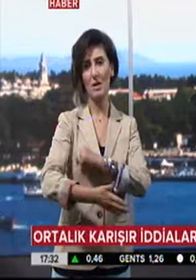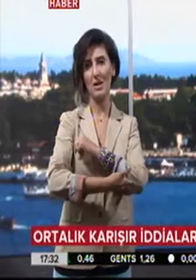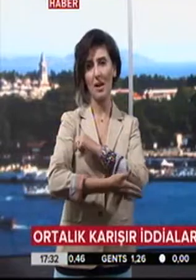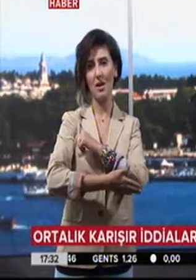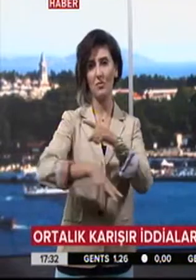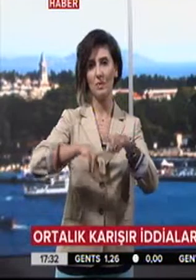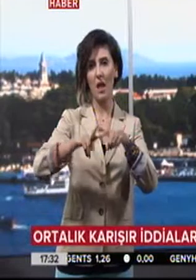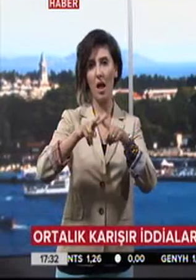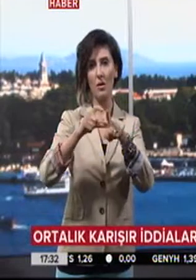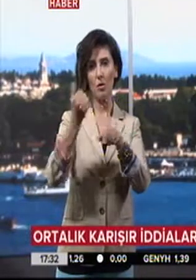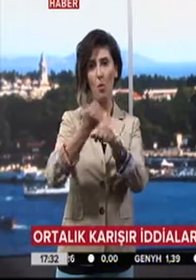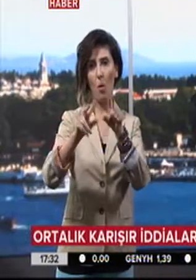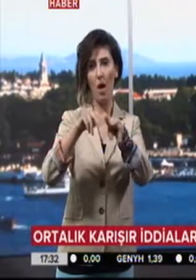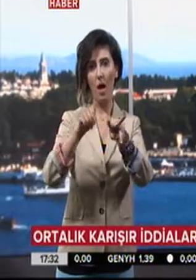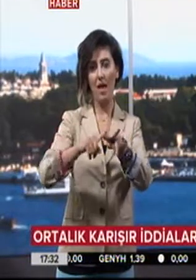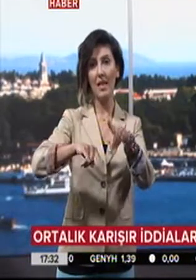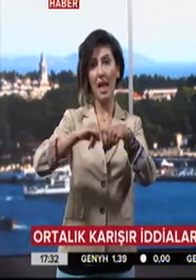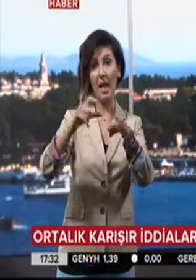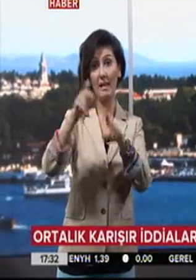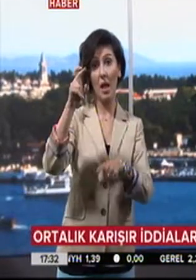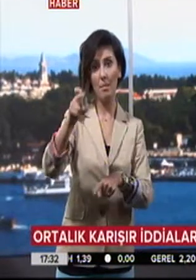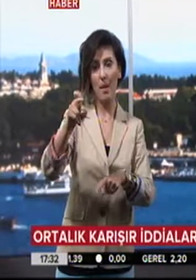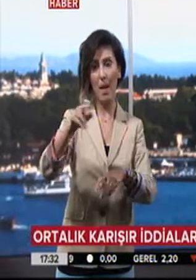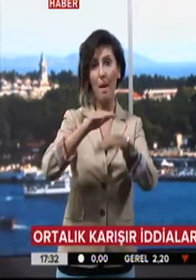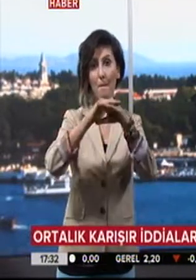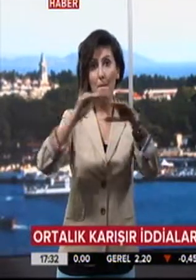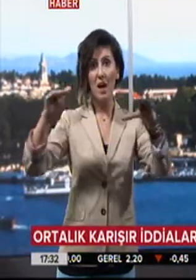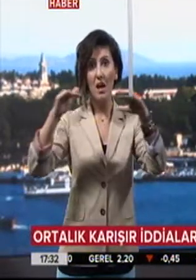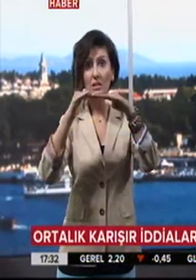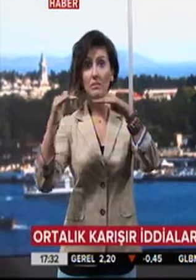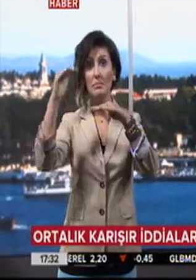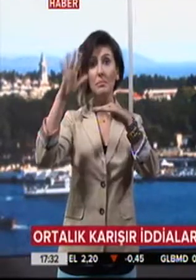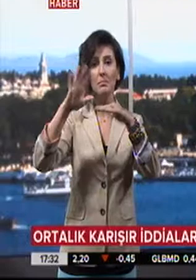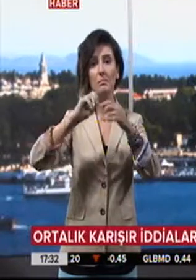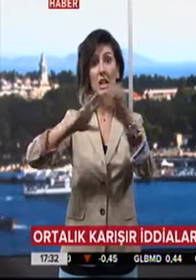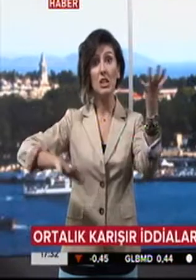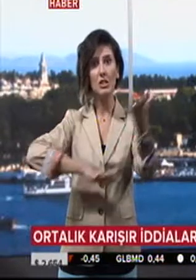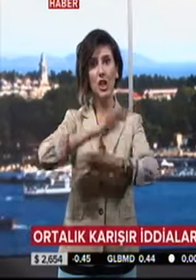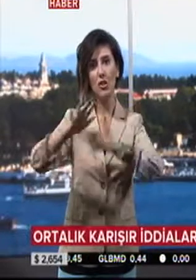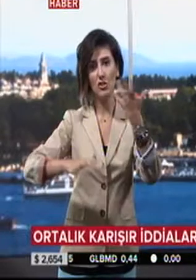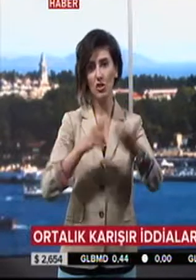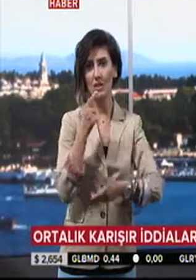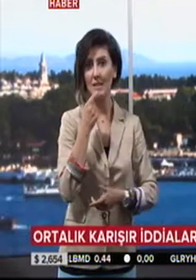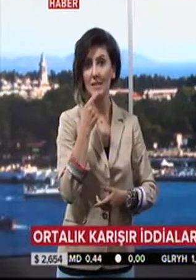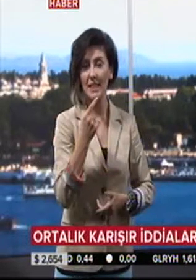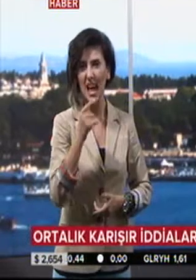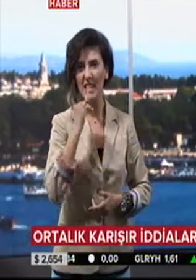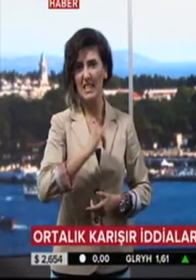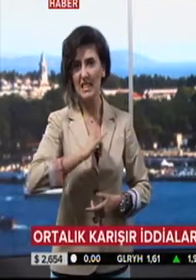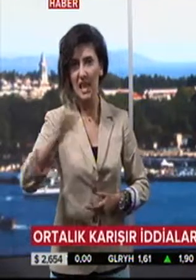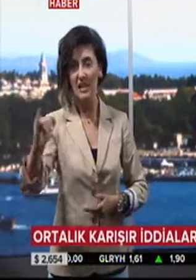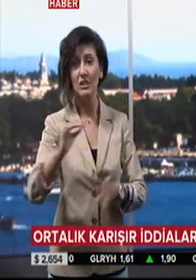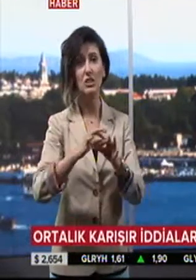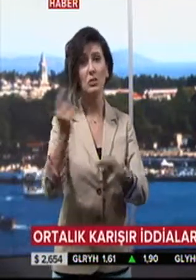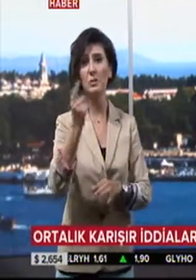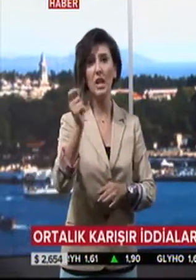Başbakan Yardımcısı Yalçın Akdoğan, HDP barajı geçemezse ortalık karışır iddialarına sert çıktı